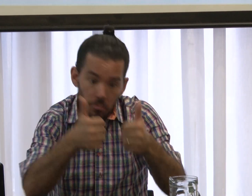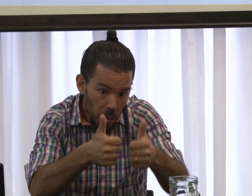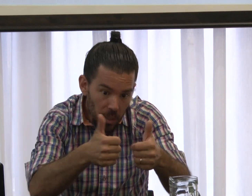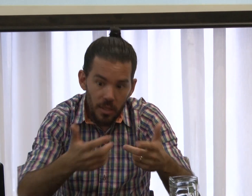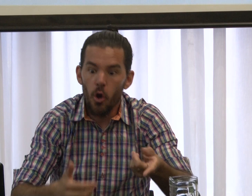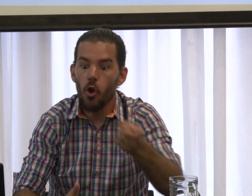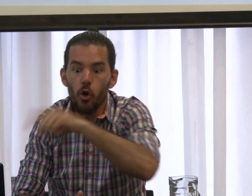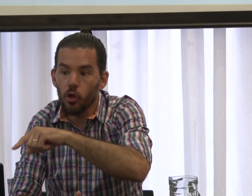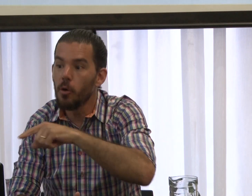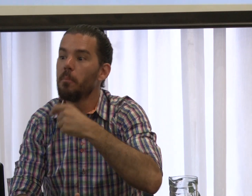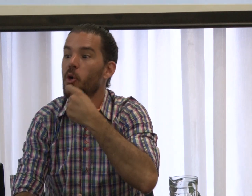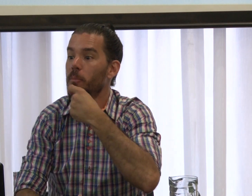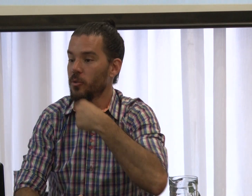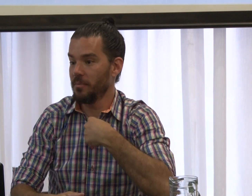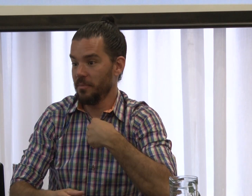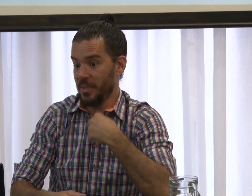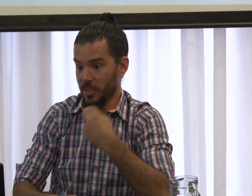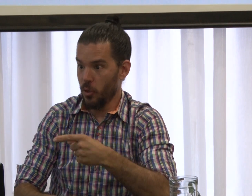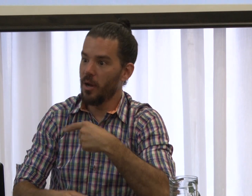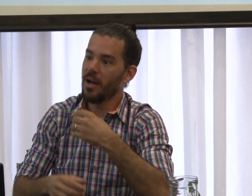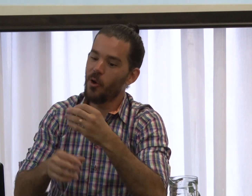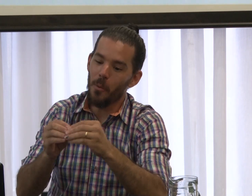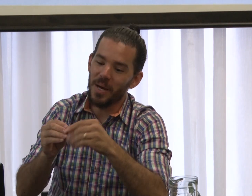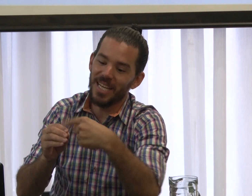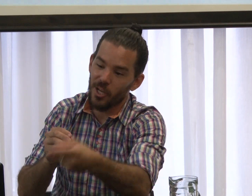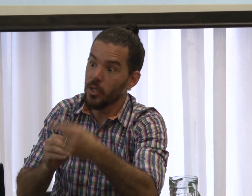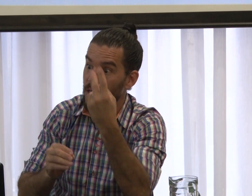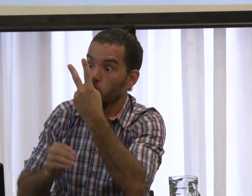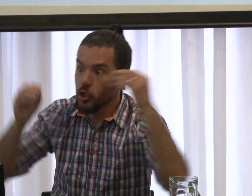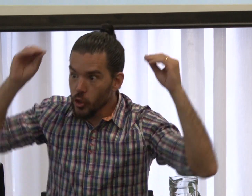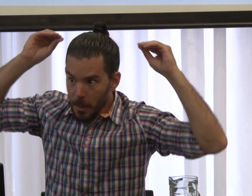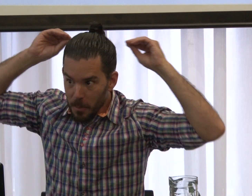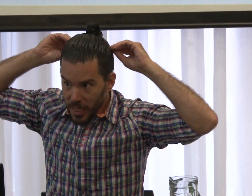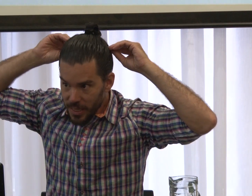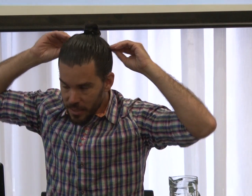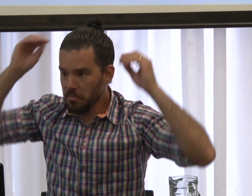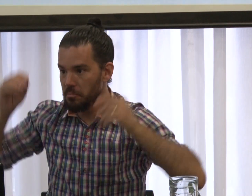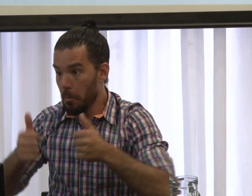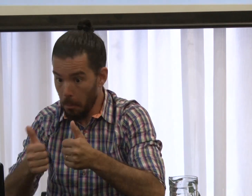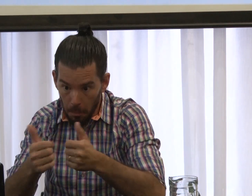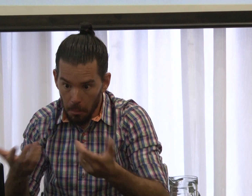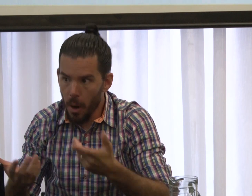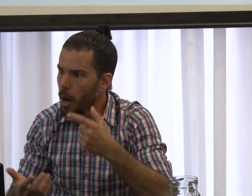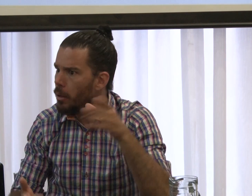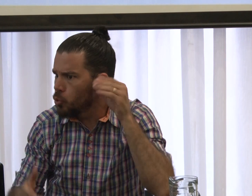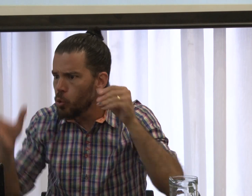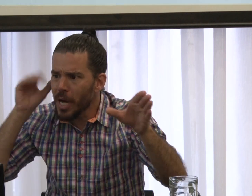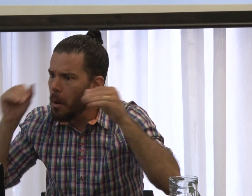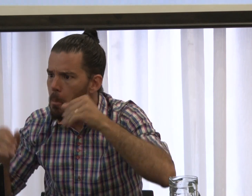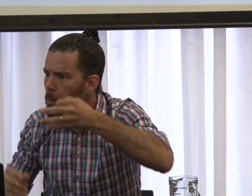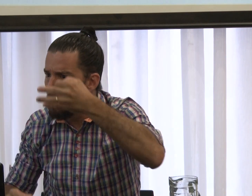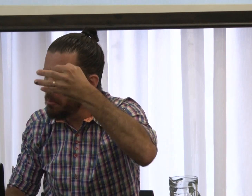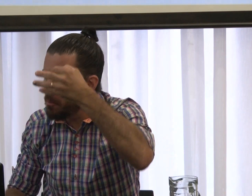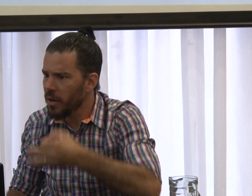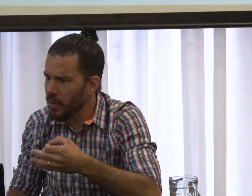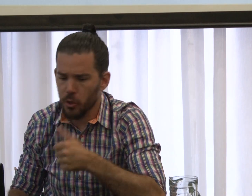otro. Hace muy poco, como antes dijo, se sacó hace muy poco en este nuevo Congreso la prohibición que se